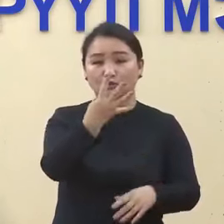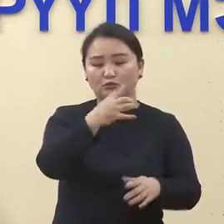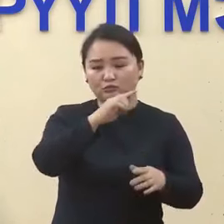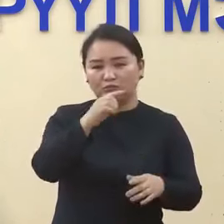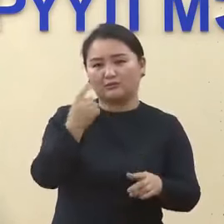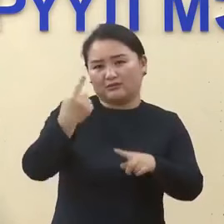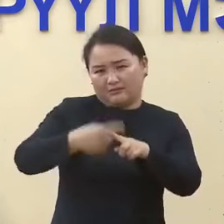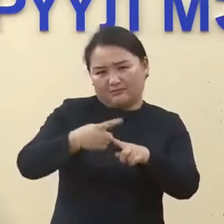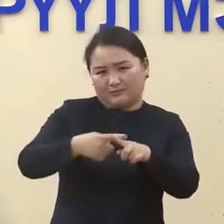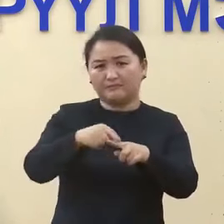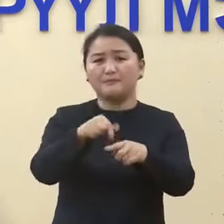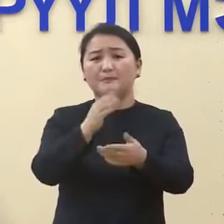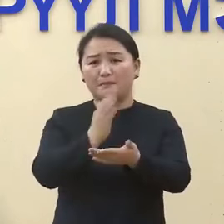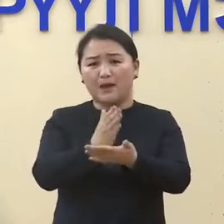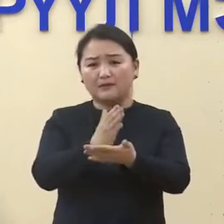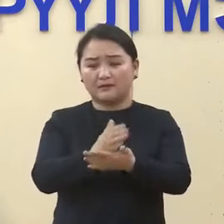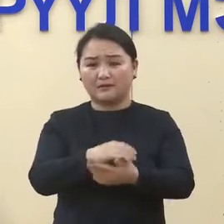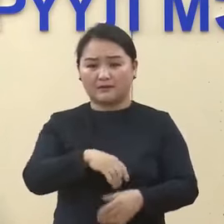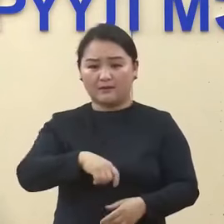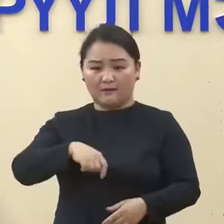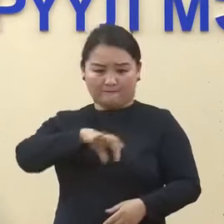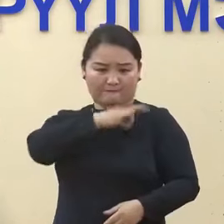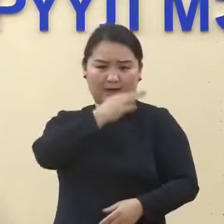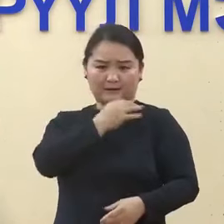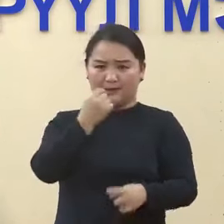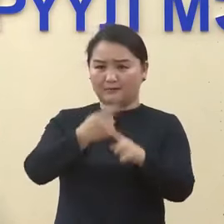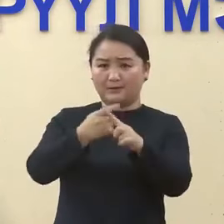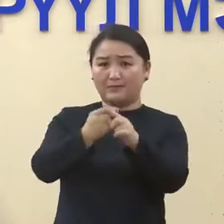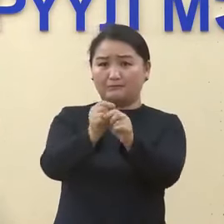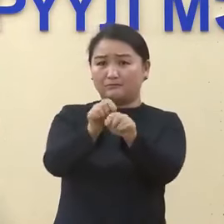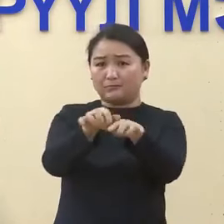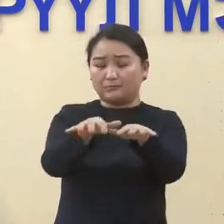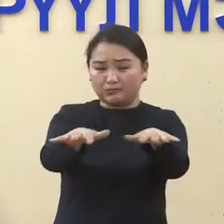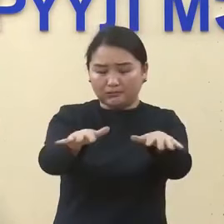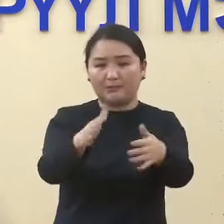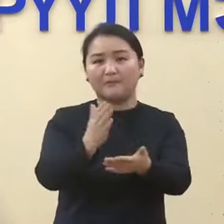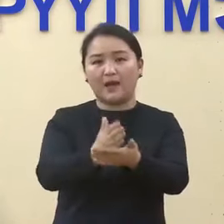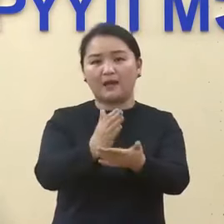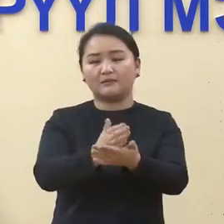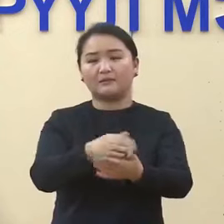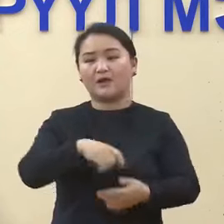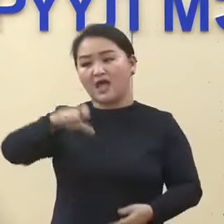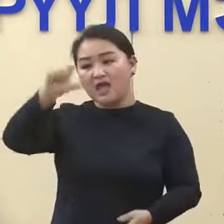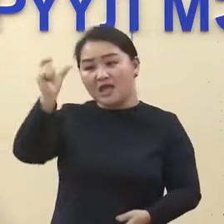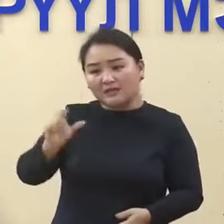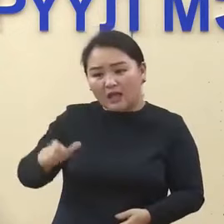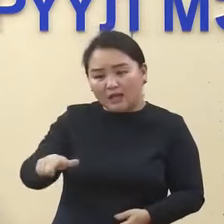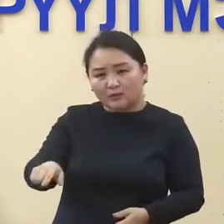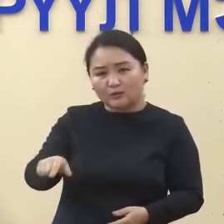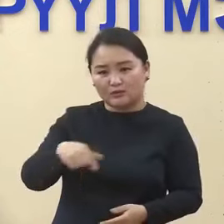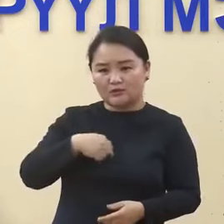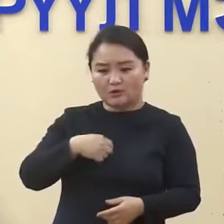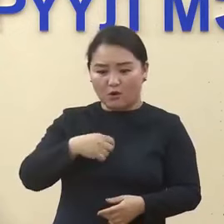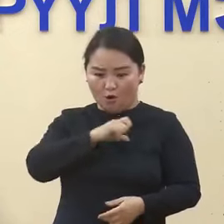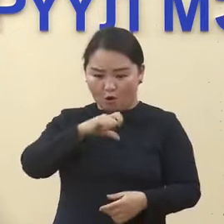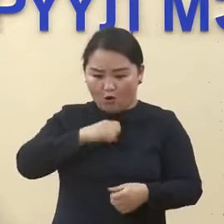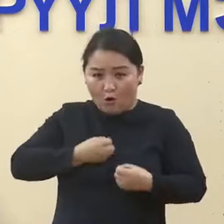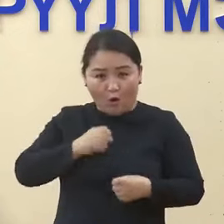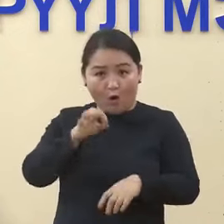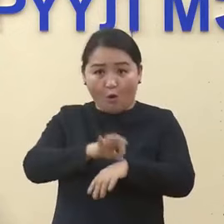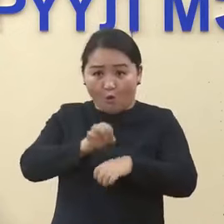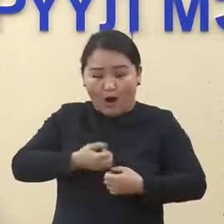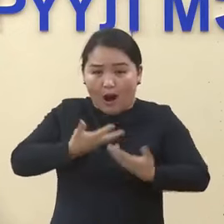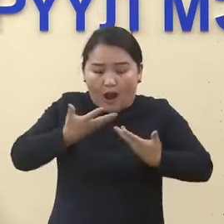үзүүлэлттэй 11% байна. Хятад улсад шинж тэмдэггүй тохиолдлыг 2-р өдөртөө албан ёсоор бүртгэж эхлээд байна.